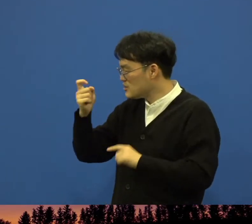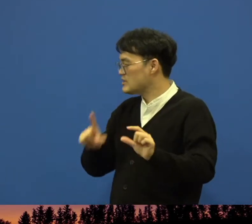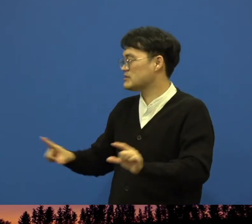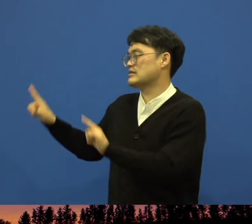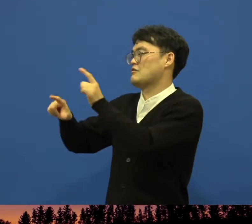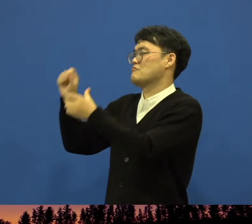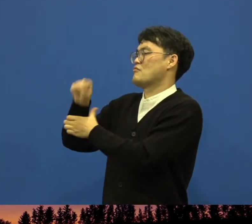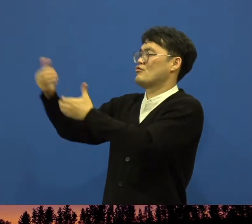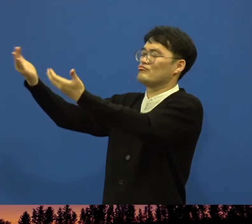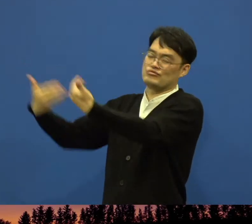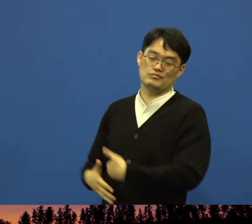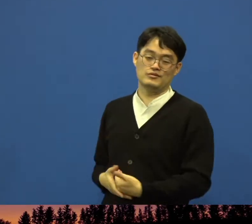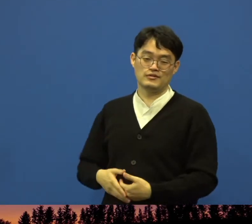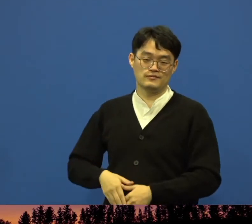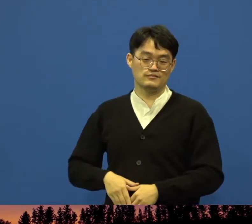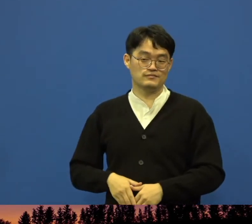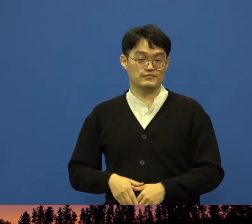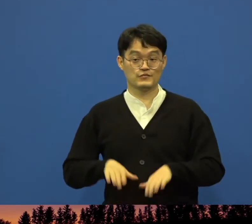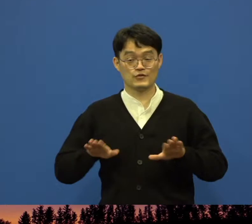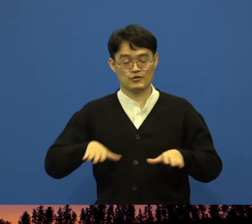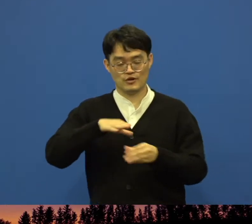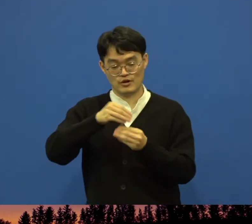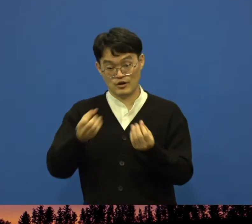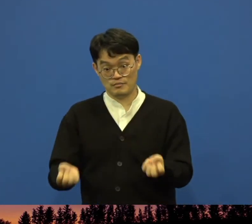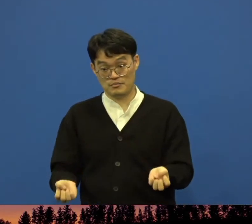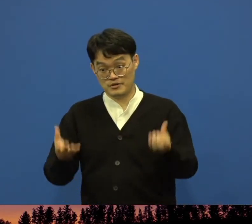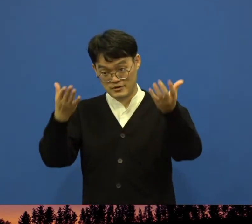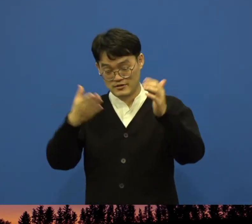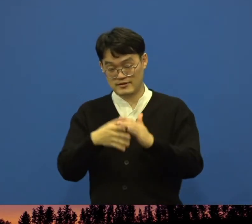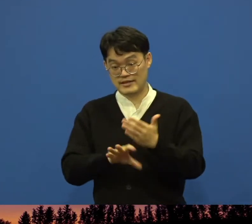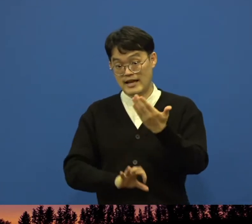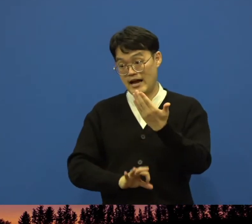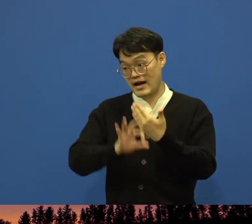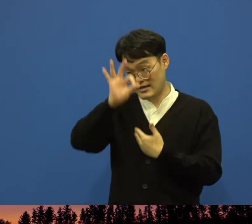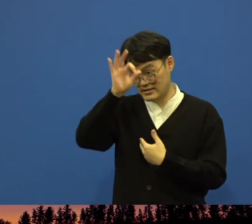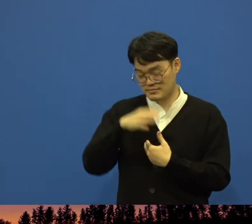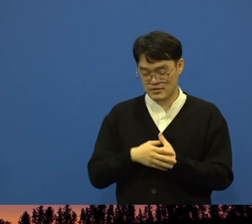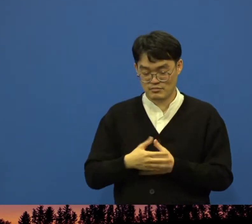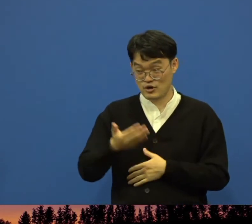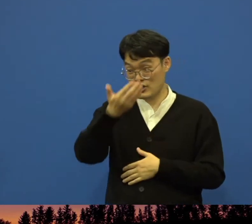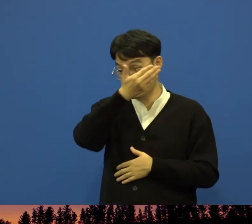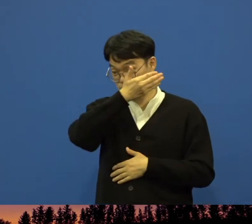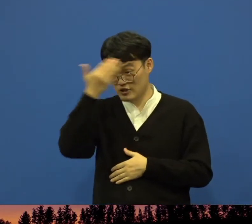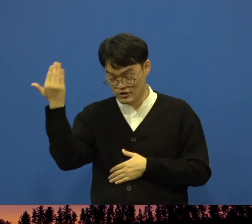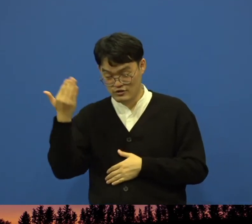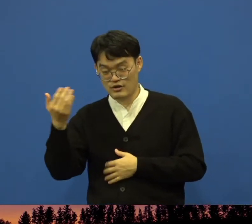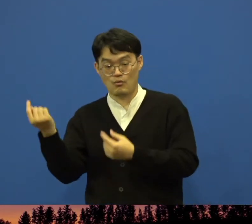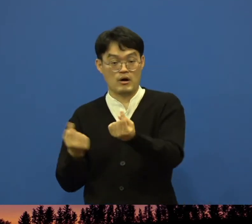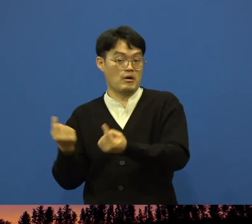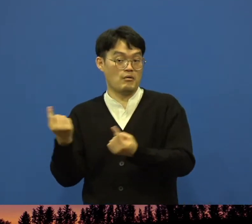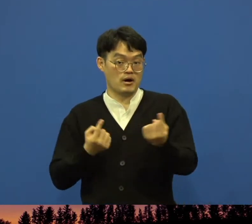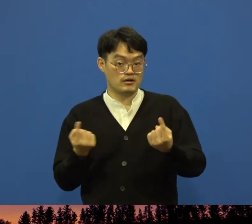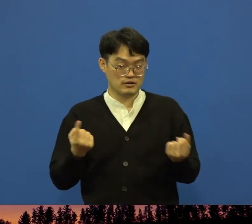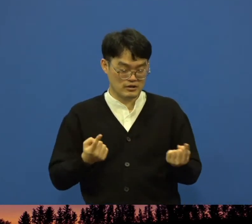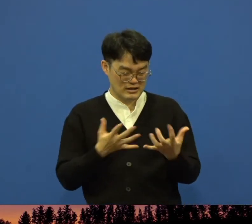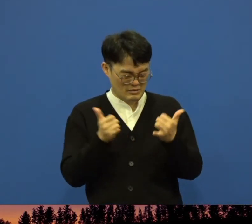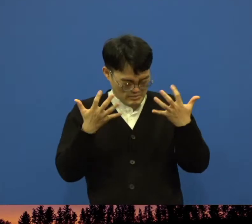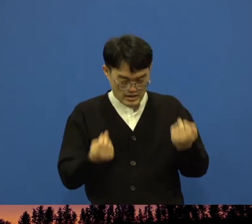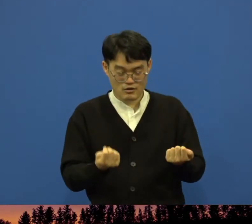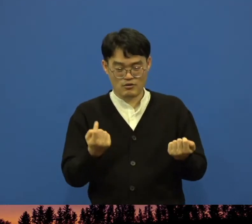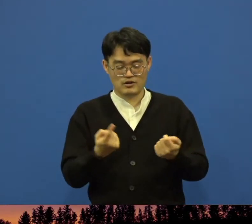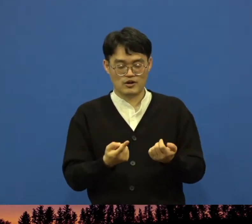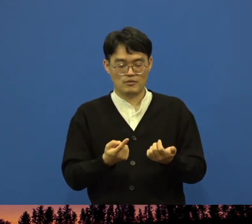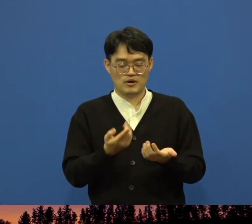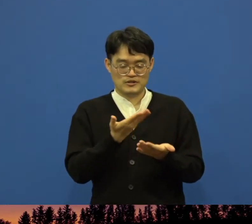오늘도 이제 명절이라고 오늘 아침에 우리 1, 2, 3, 4 청년들 여러 명이 나와가지고 수십 명이 나와가지고 막